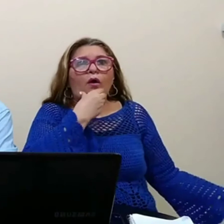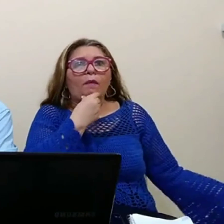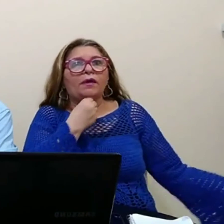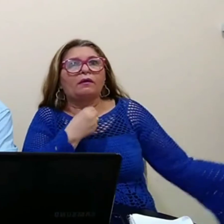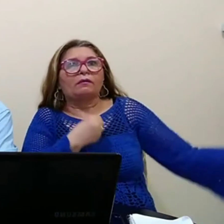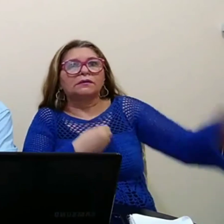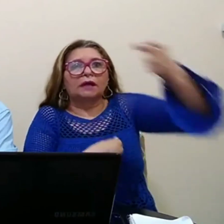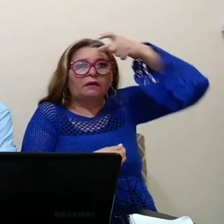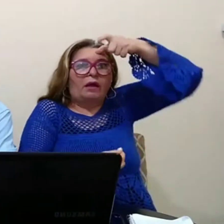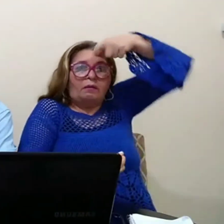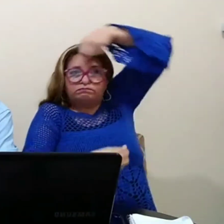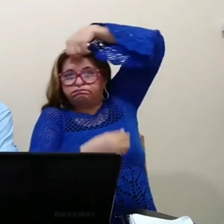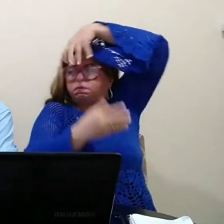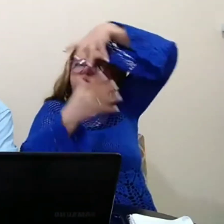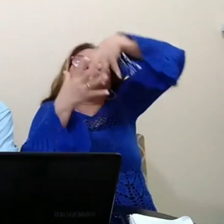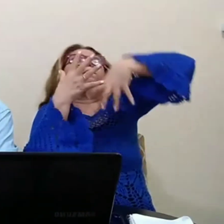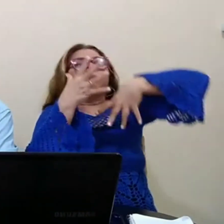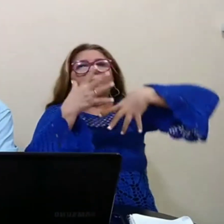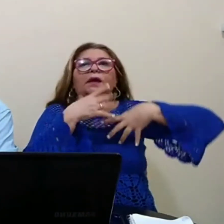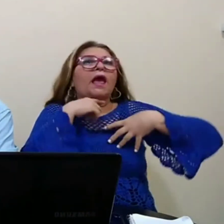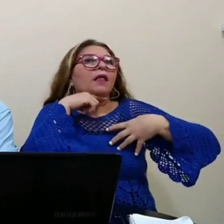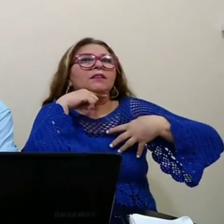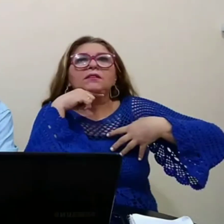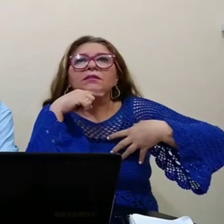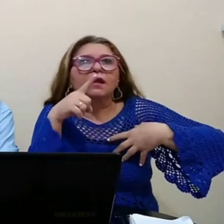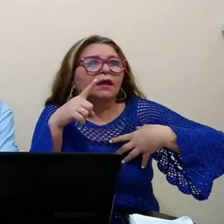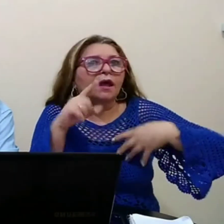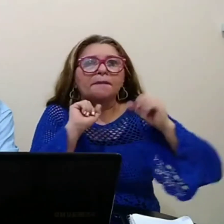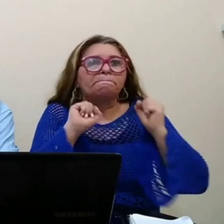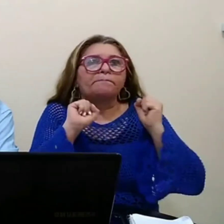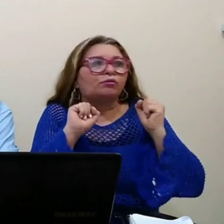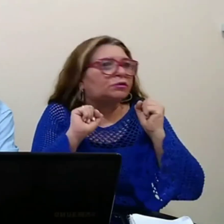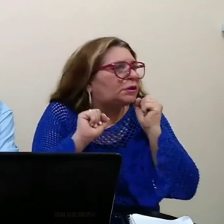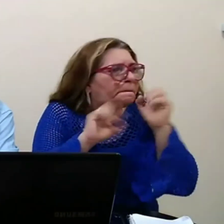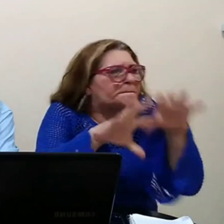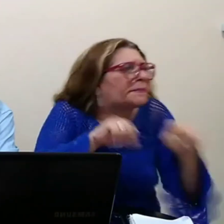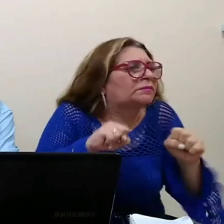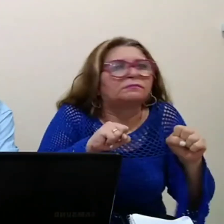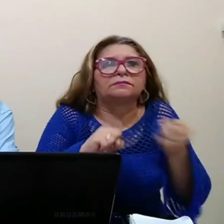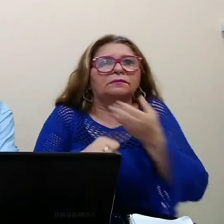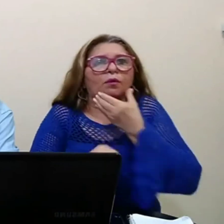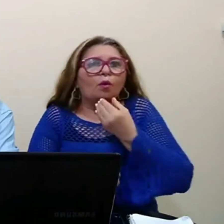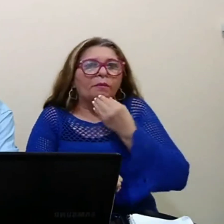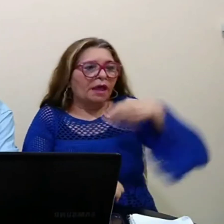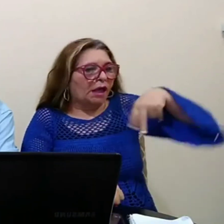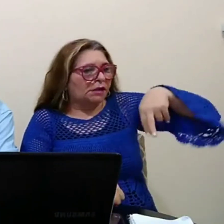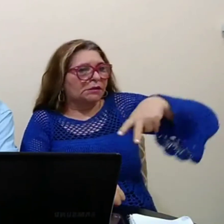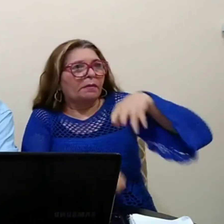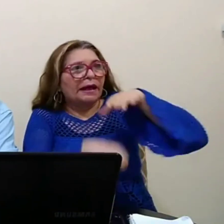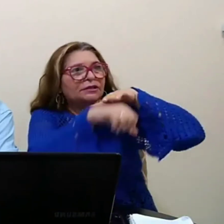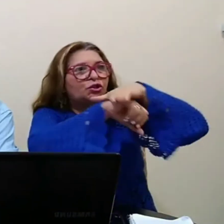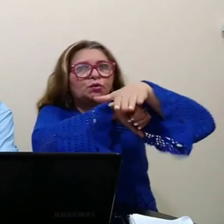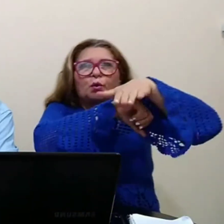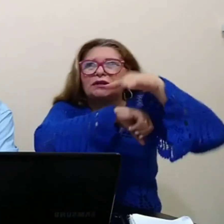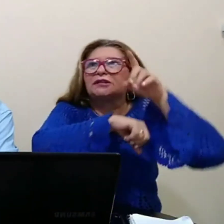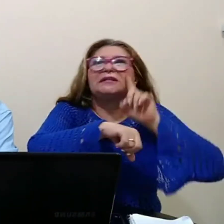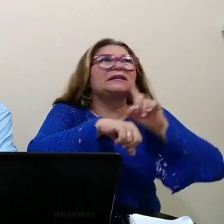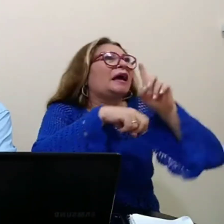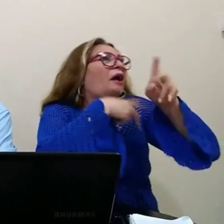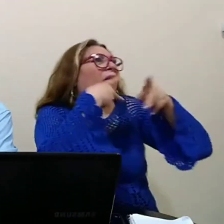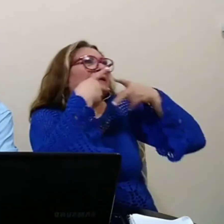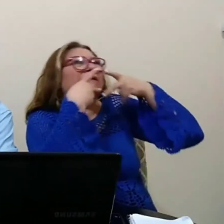grilhões despedaçados, e ninguém podia subjugá-lo. Andava sempre de noite e de dia